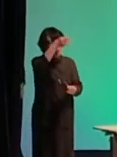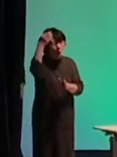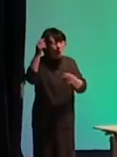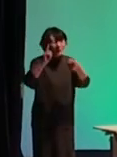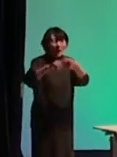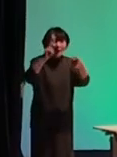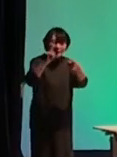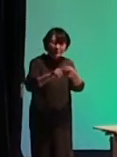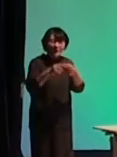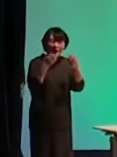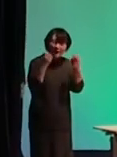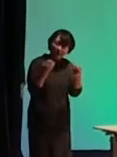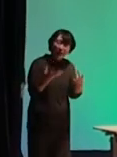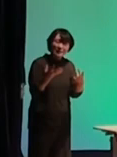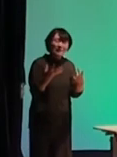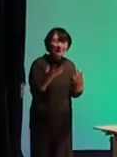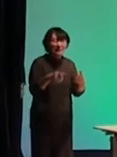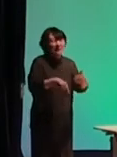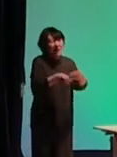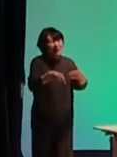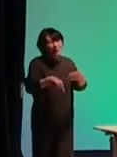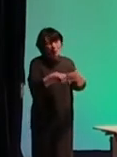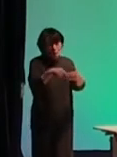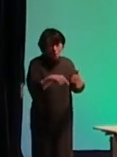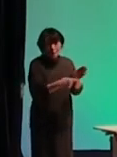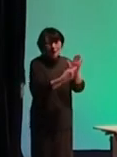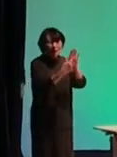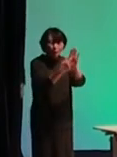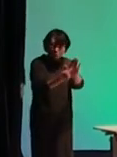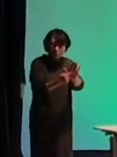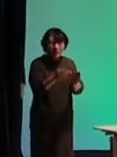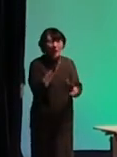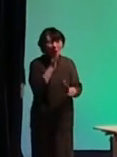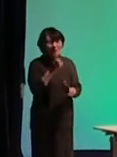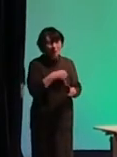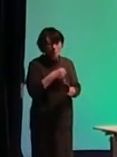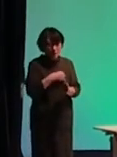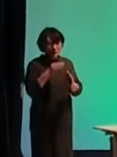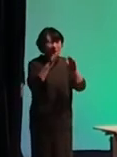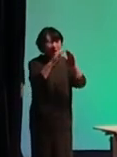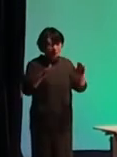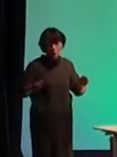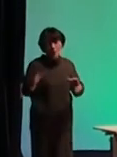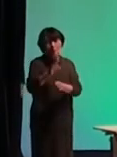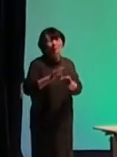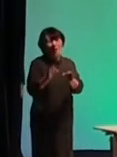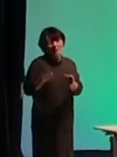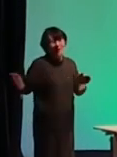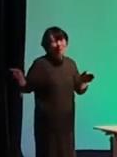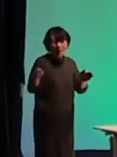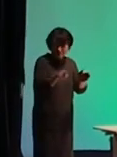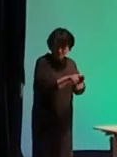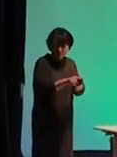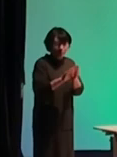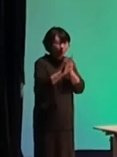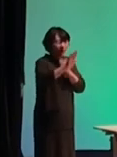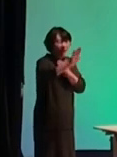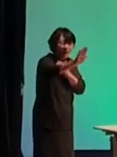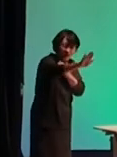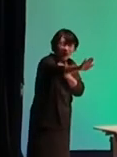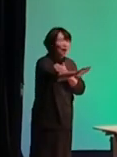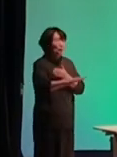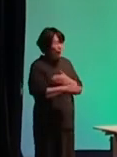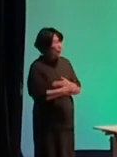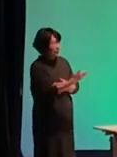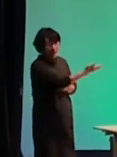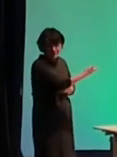な価値を生み出そうというふうに我々決意して、実行委員会として、運営しているものです。これからもますます先